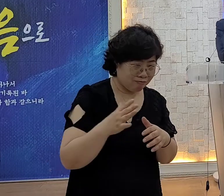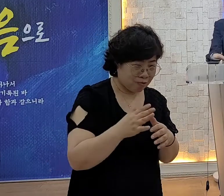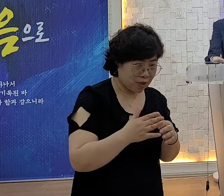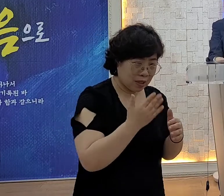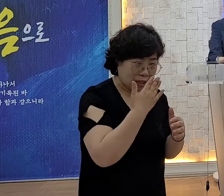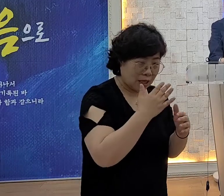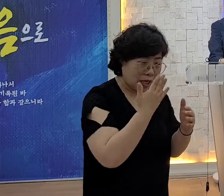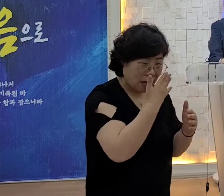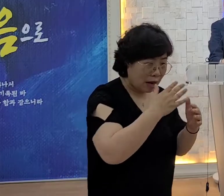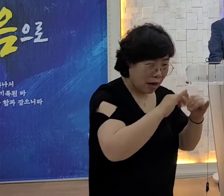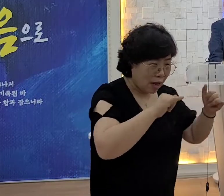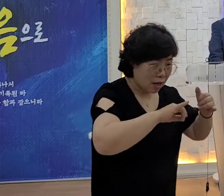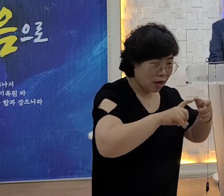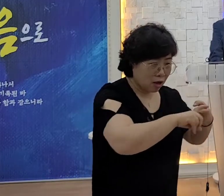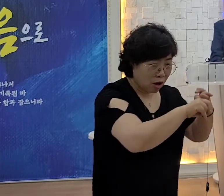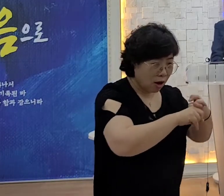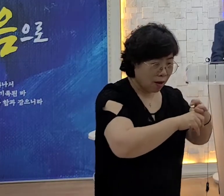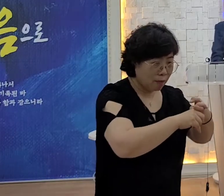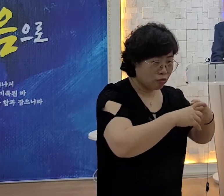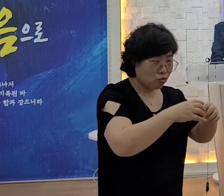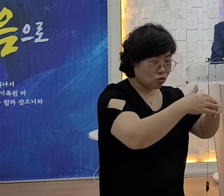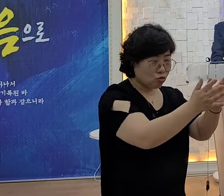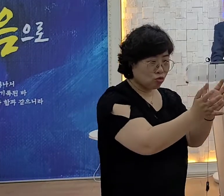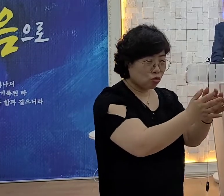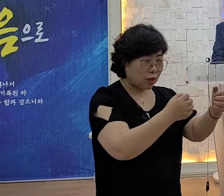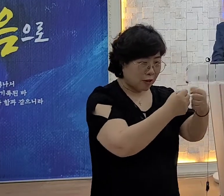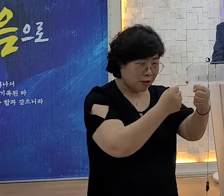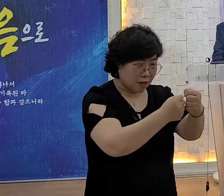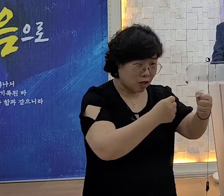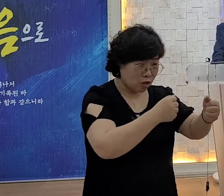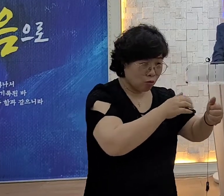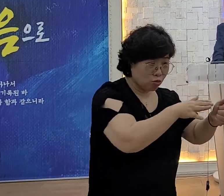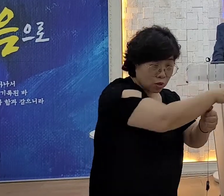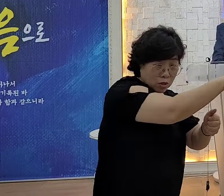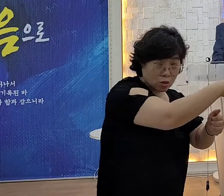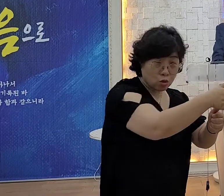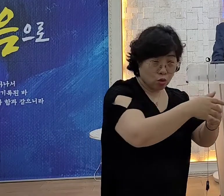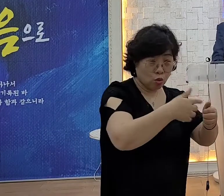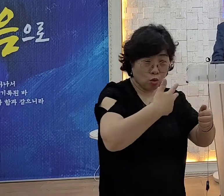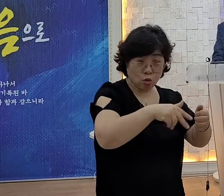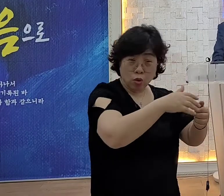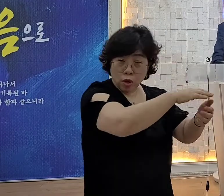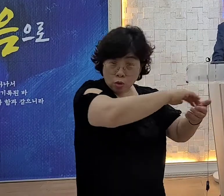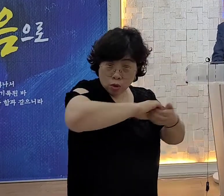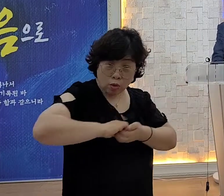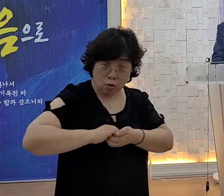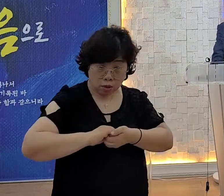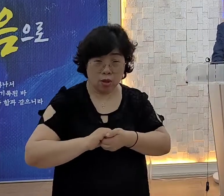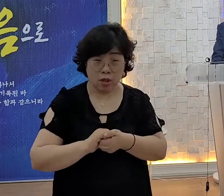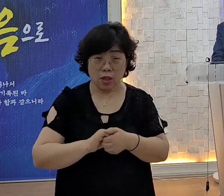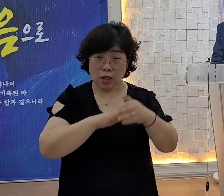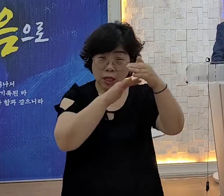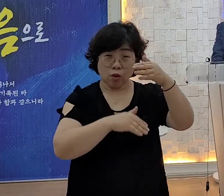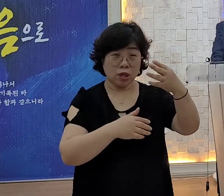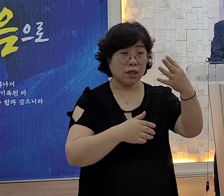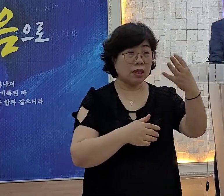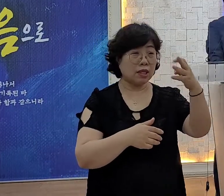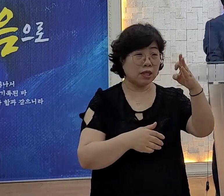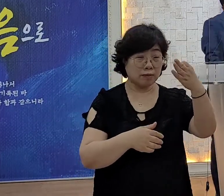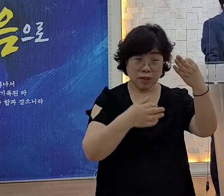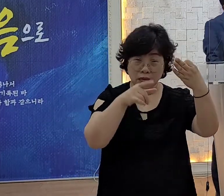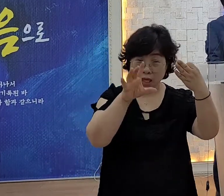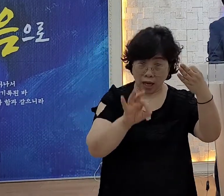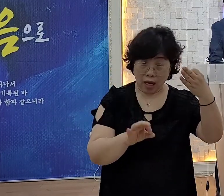연합군을 물리치고 조카를 구해오게 돼. 그게 이제 14장의 마지막까지 나오는 이야기거든요. 자,